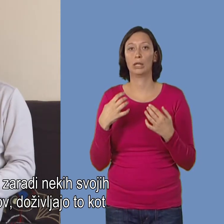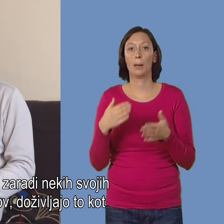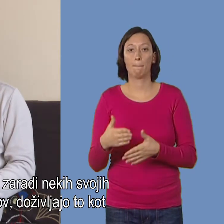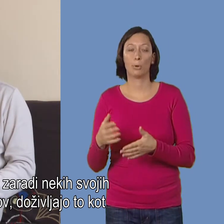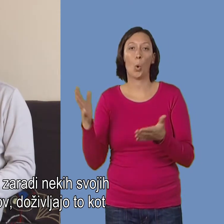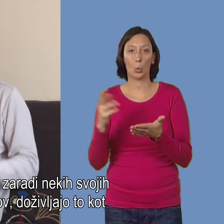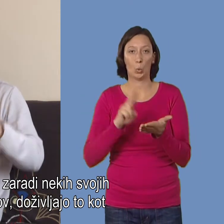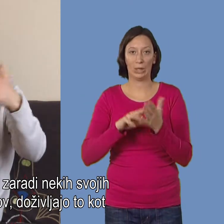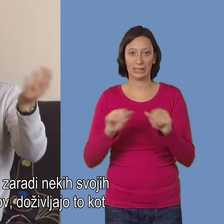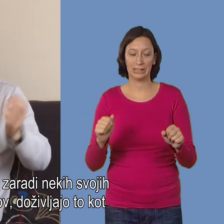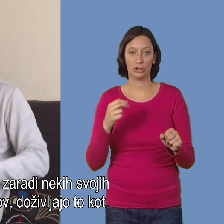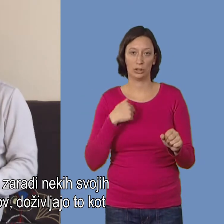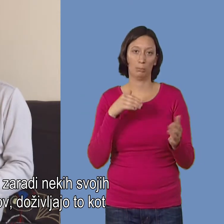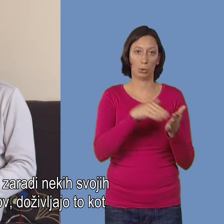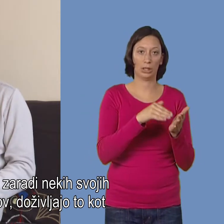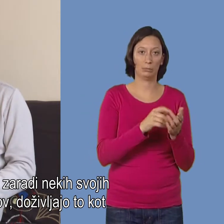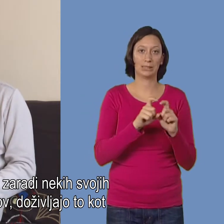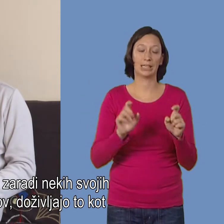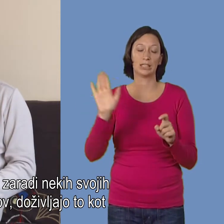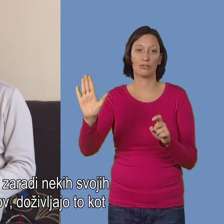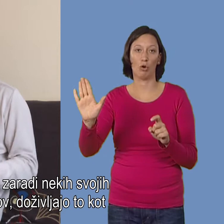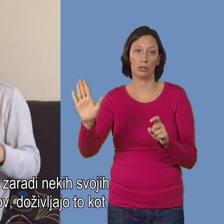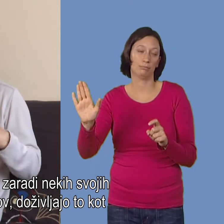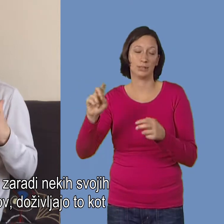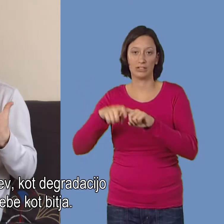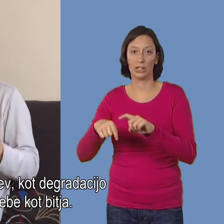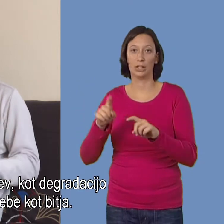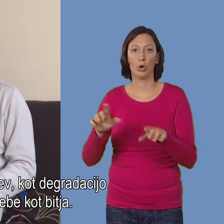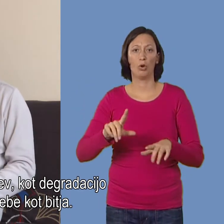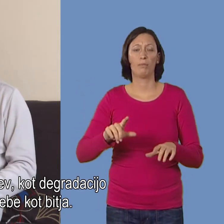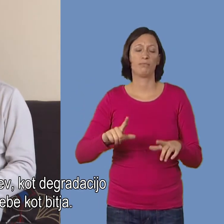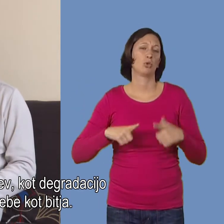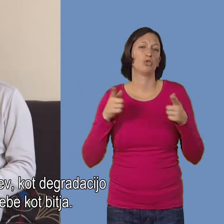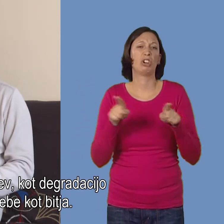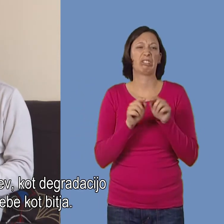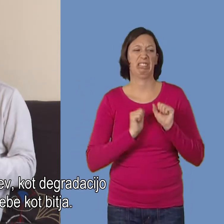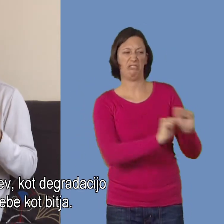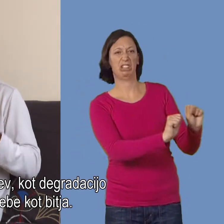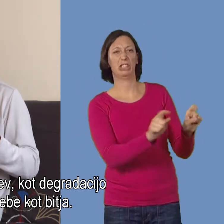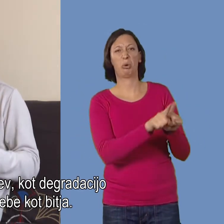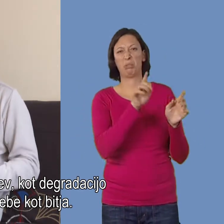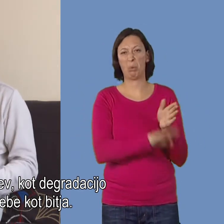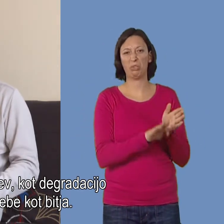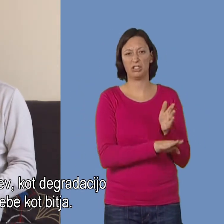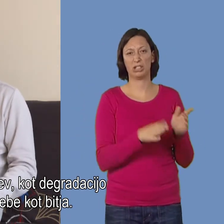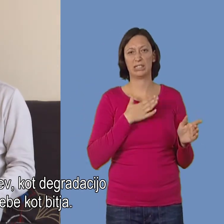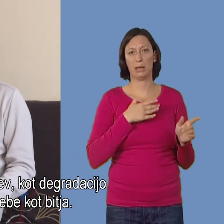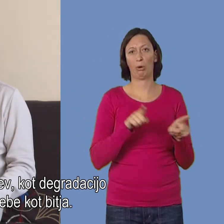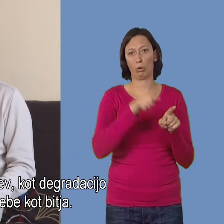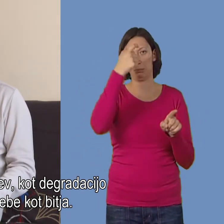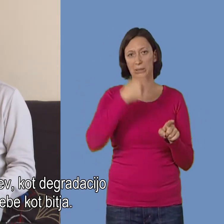potrebi naproti zaradi nekih svojih razlogov, doživljajo to kot zavrnitev, kot degradacijo sebe kot